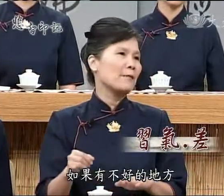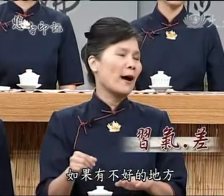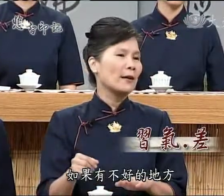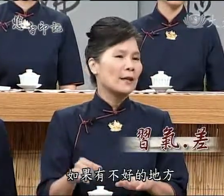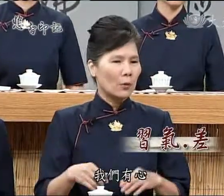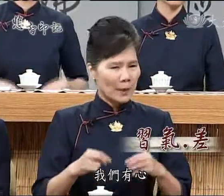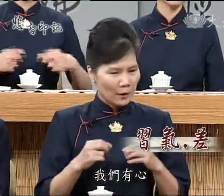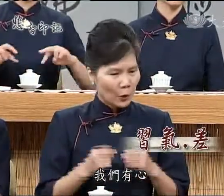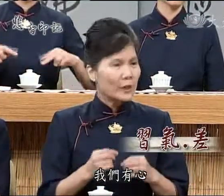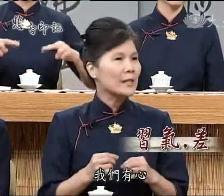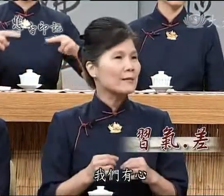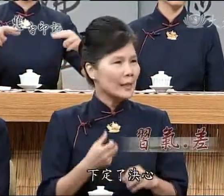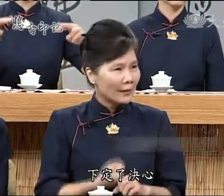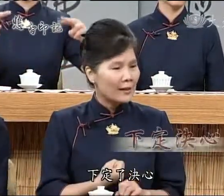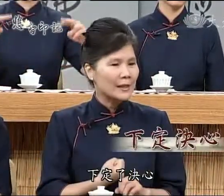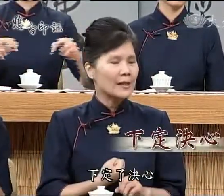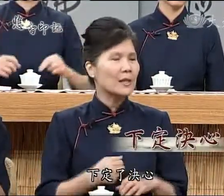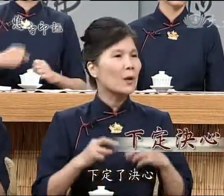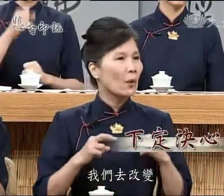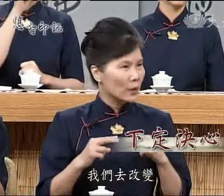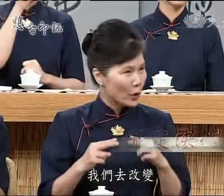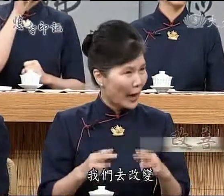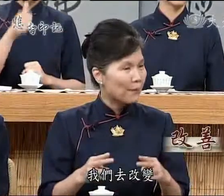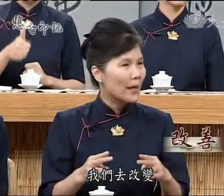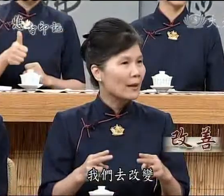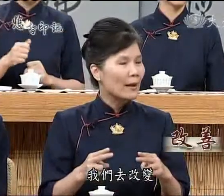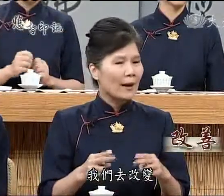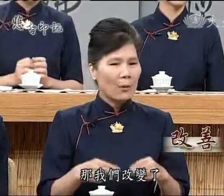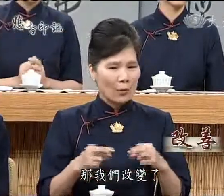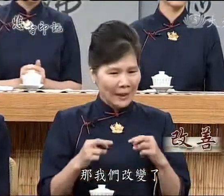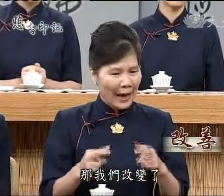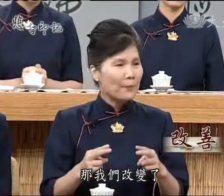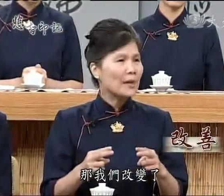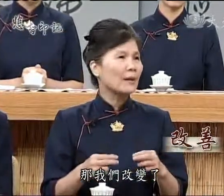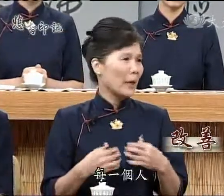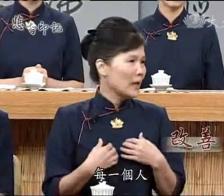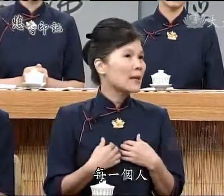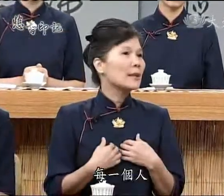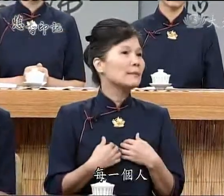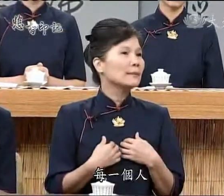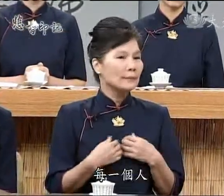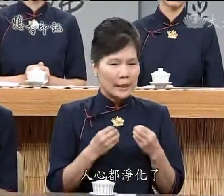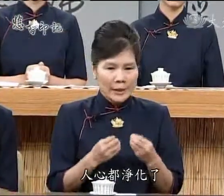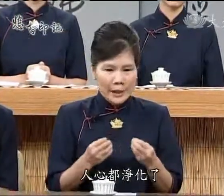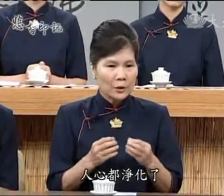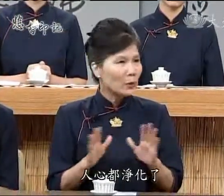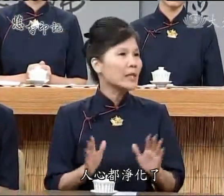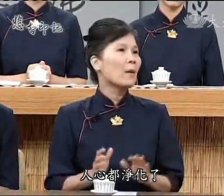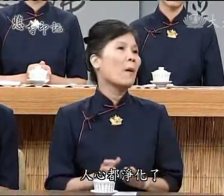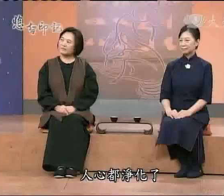方，我们有心下定了决心，我们去改变。那我们改变了，每一个人人心都进化